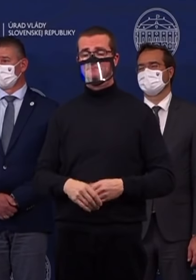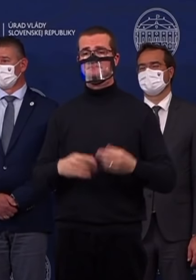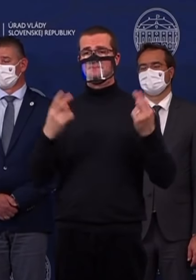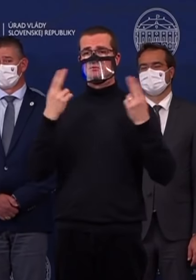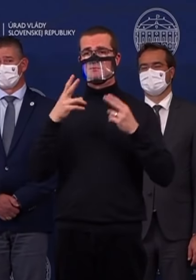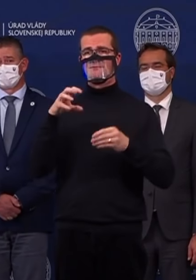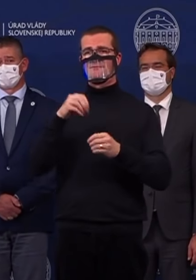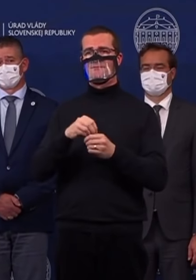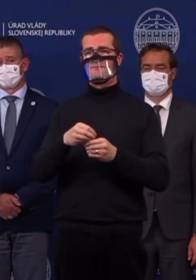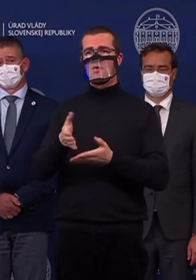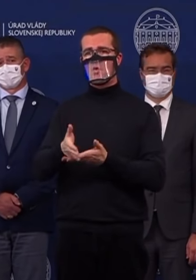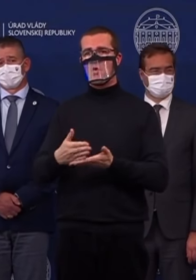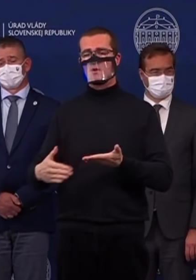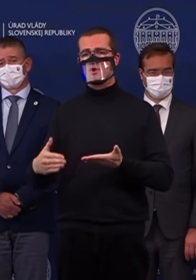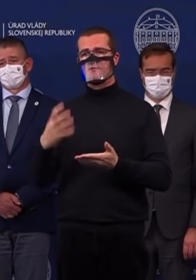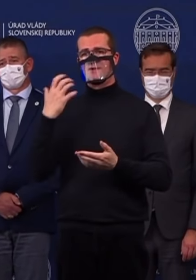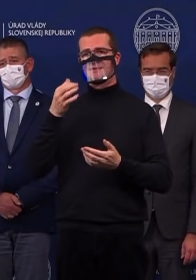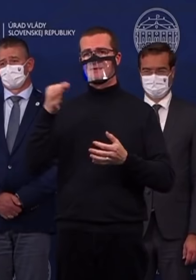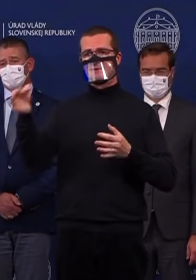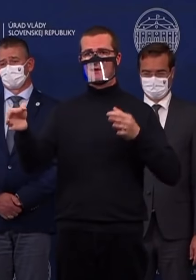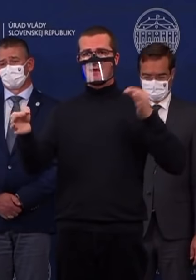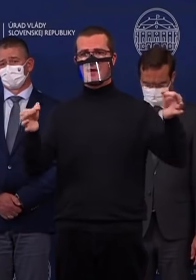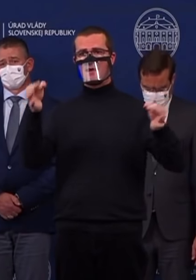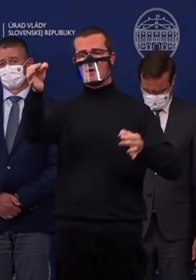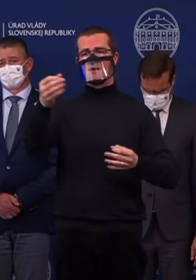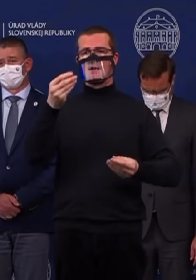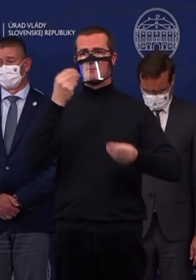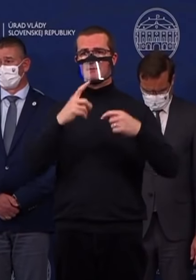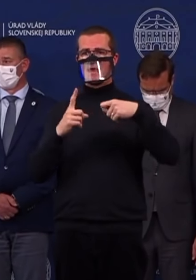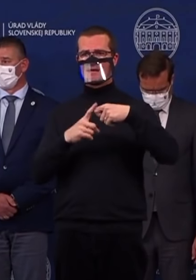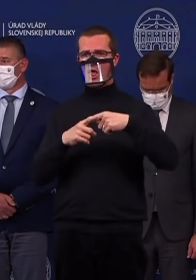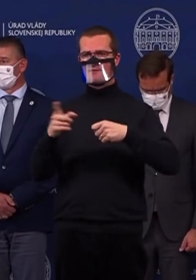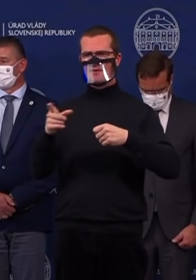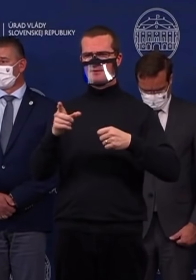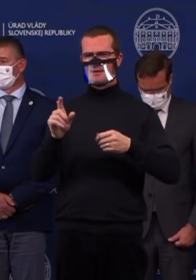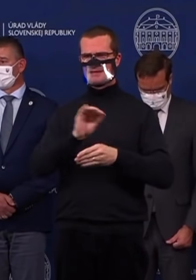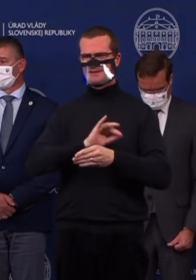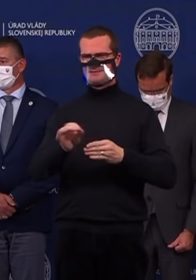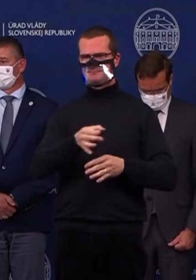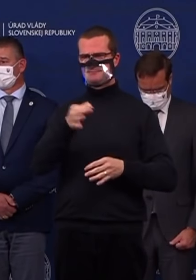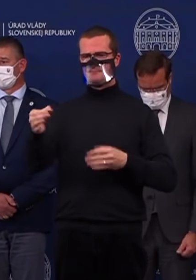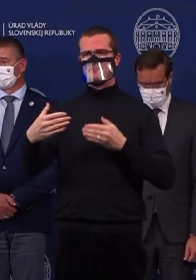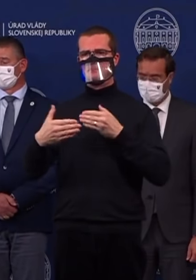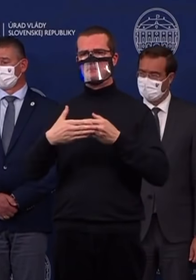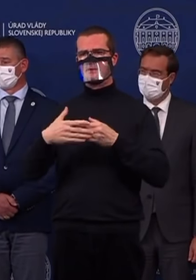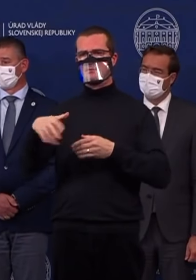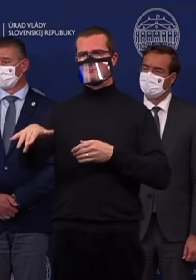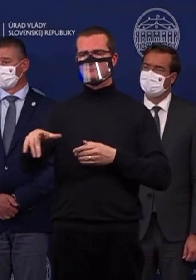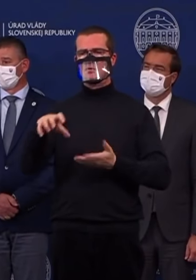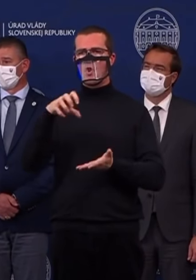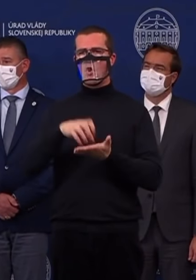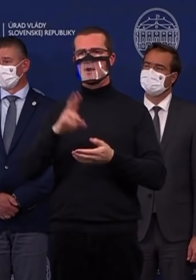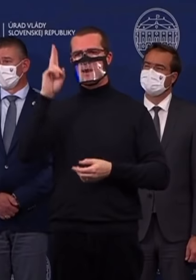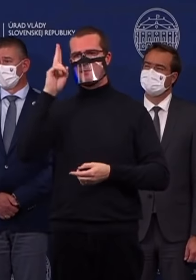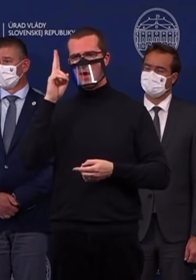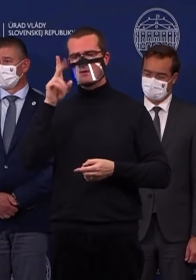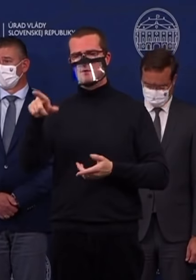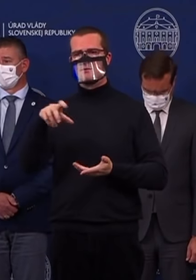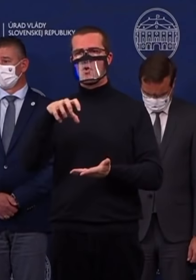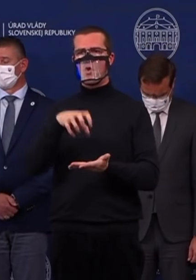že v tých okrajových dedinách, napríklad Kráľovany sú úplne krásnym príkladom, že blízko máte do okresu Martin, do